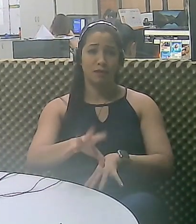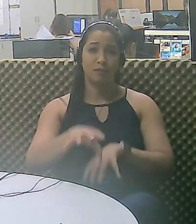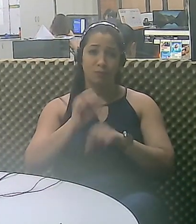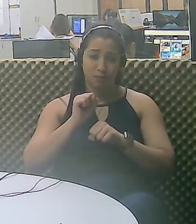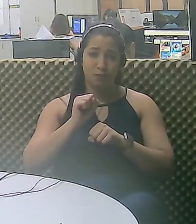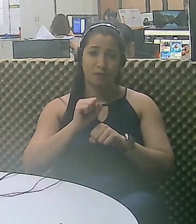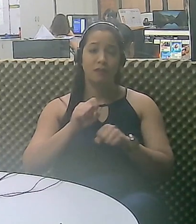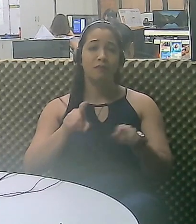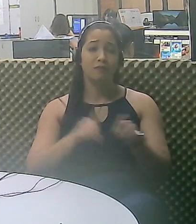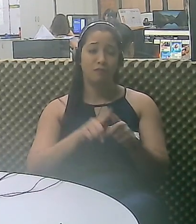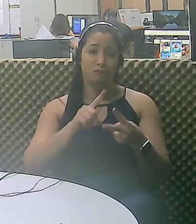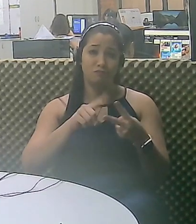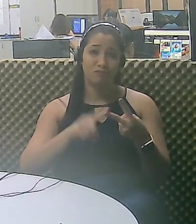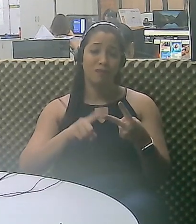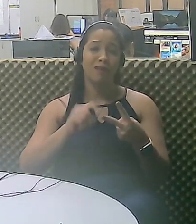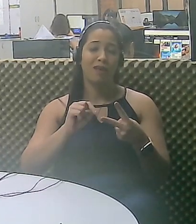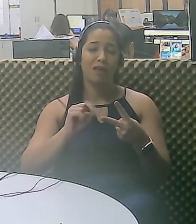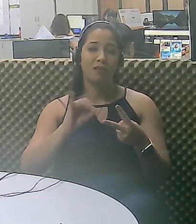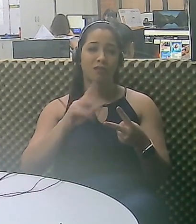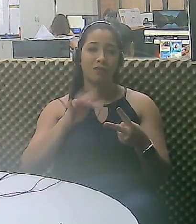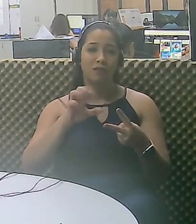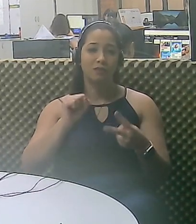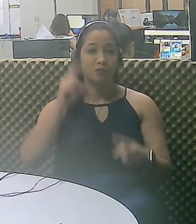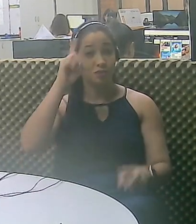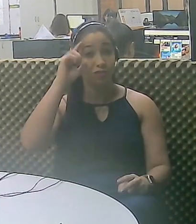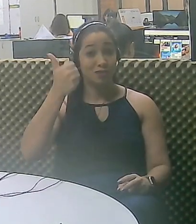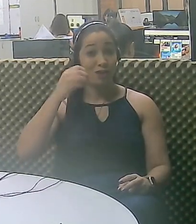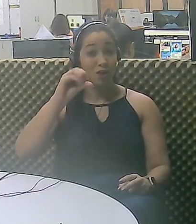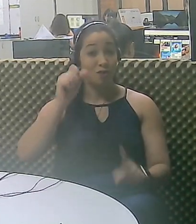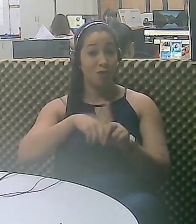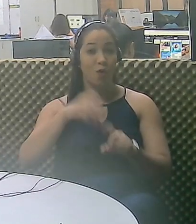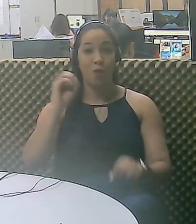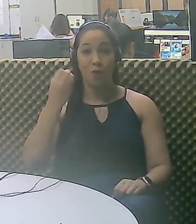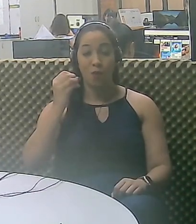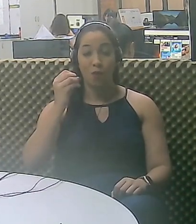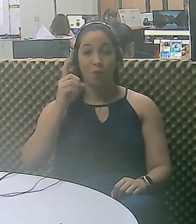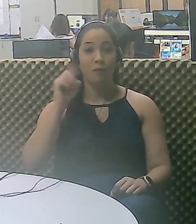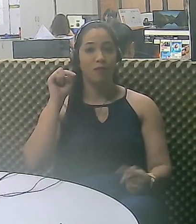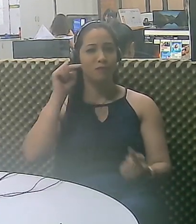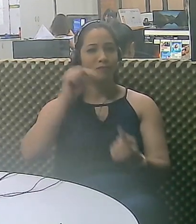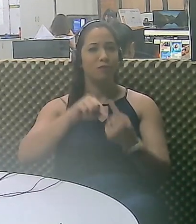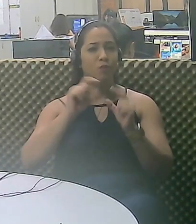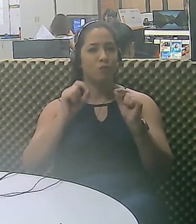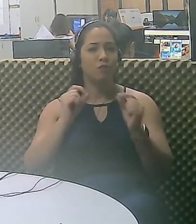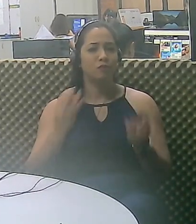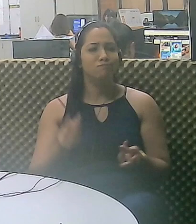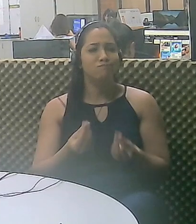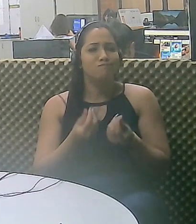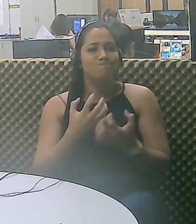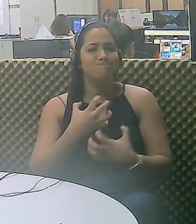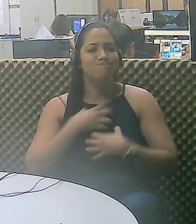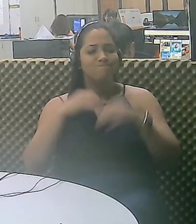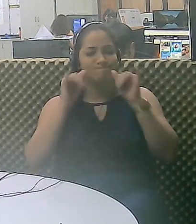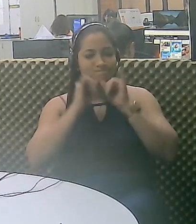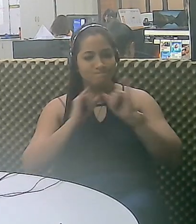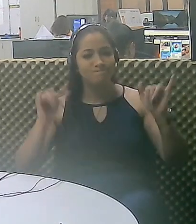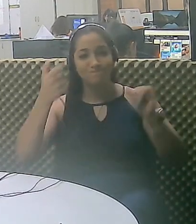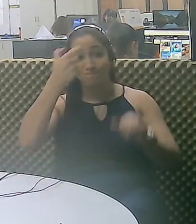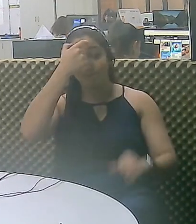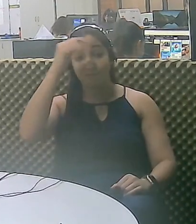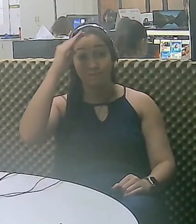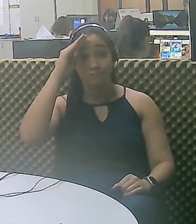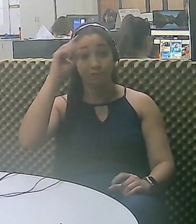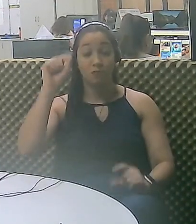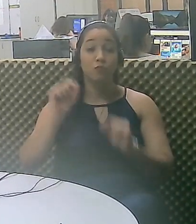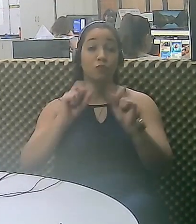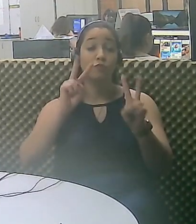Sífilis Congênita, que foi celebrado em 19 de outubro. A medida pretende sensibilizar a população,